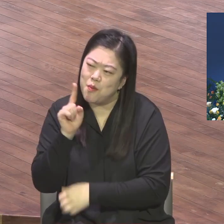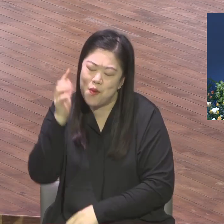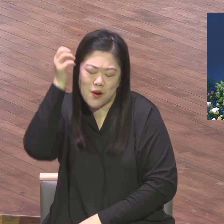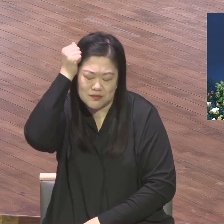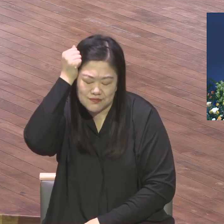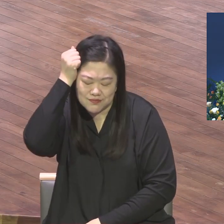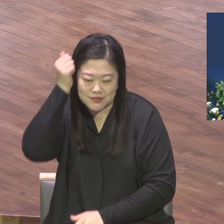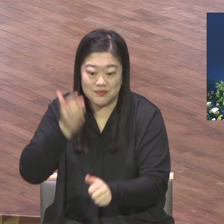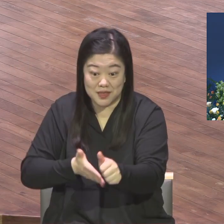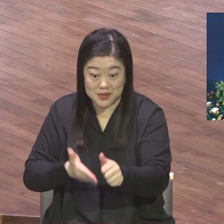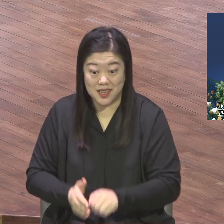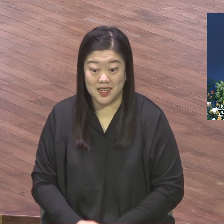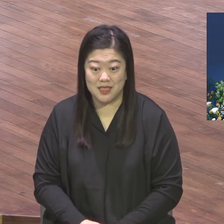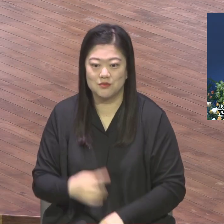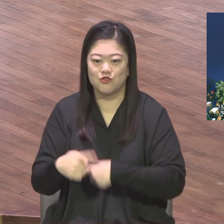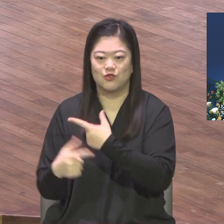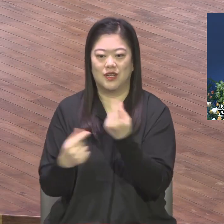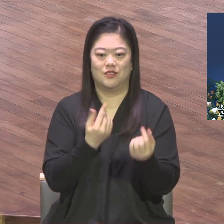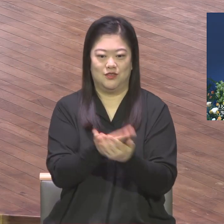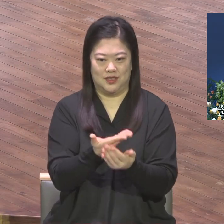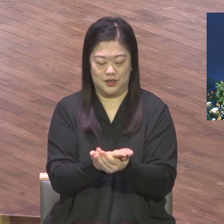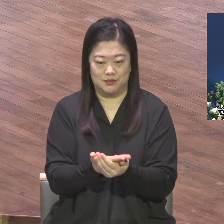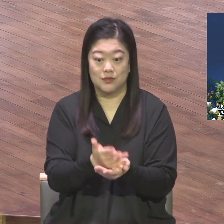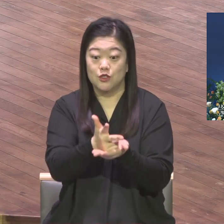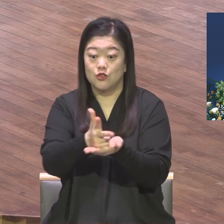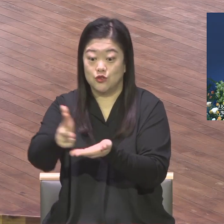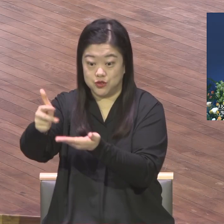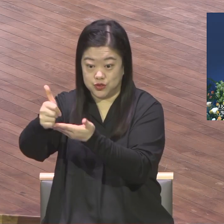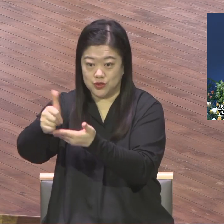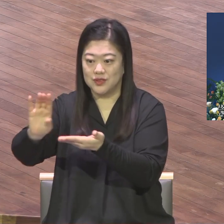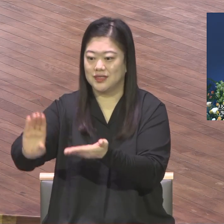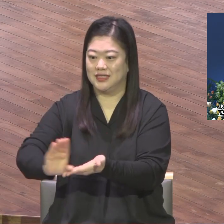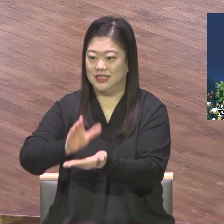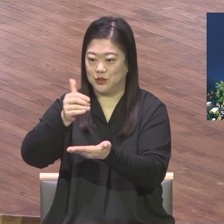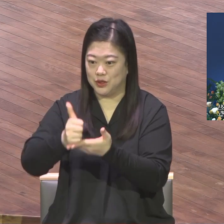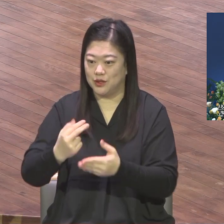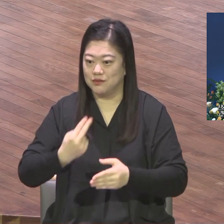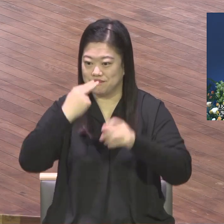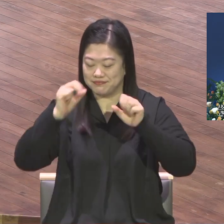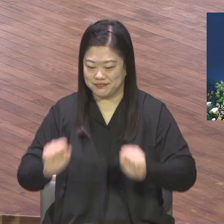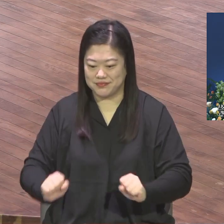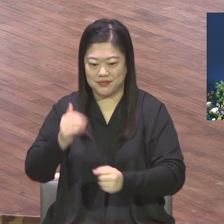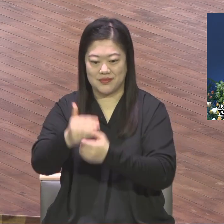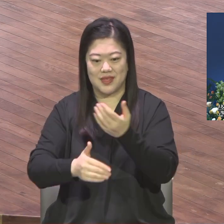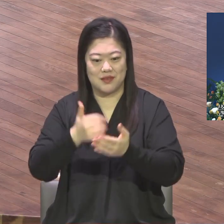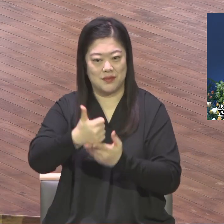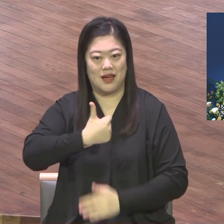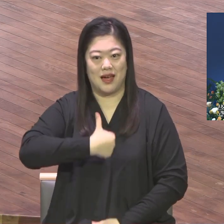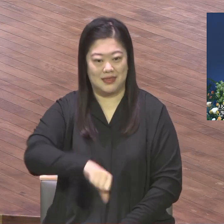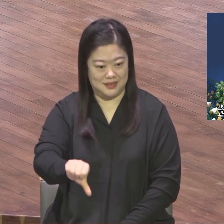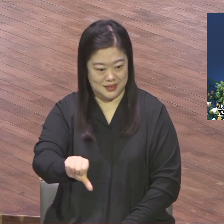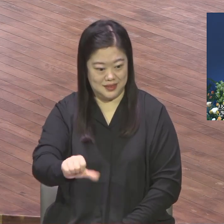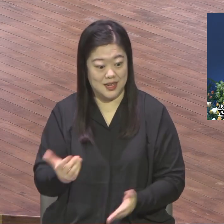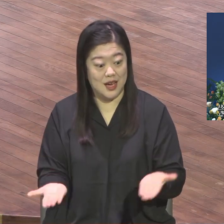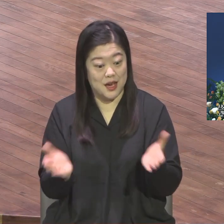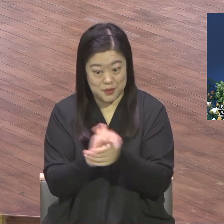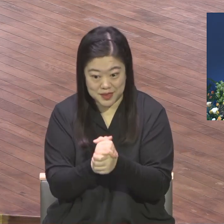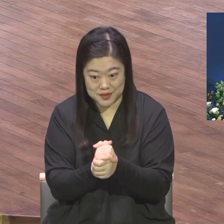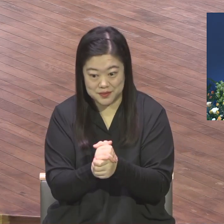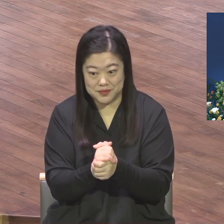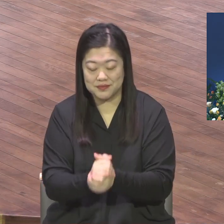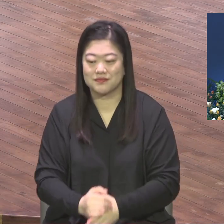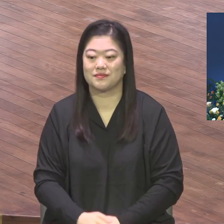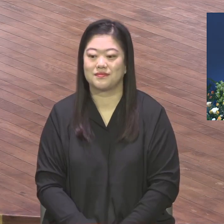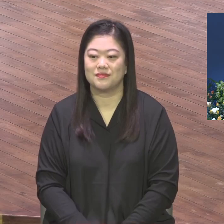바랍니다. 신앙고백합니다. 주는 그리스도시요 살아계신 하나님의 아들이십니다.